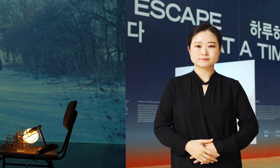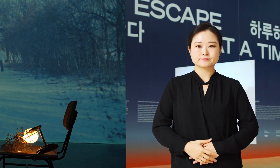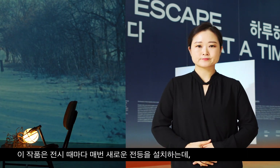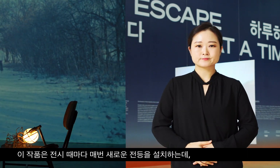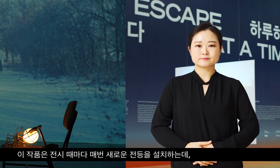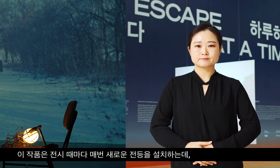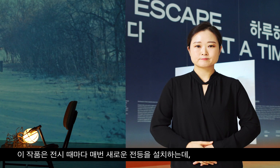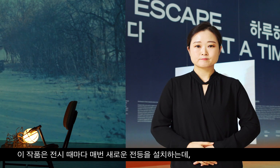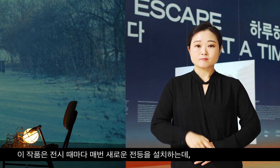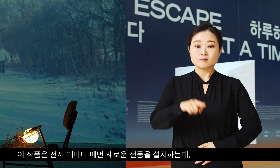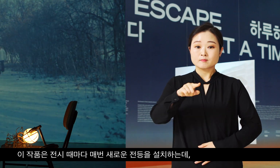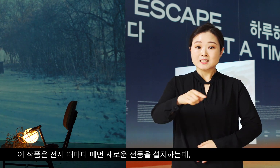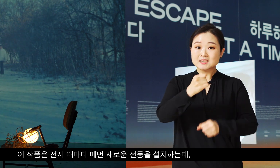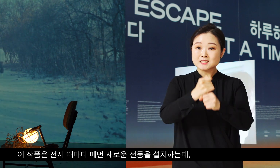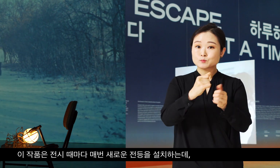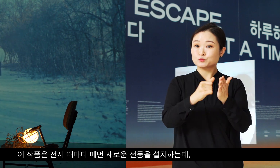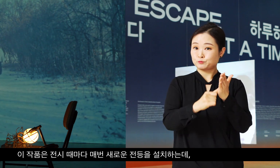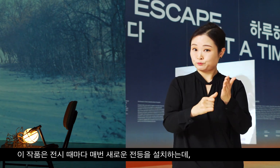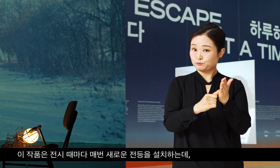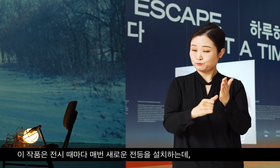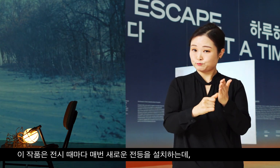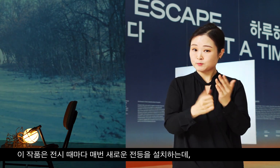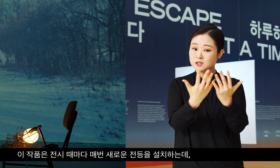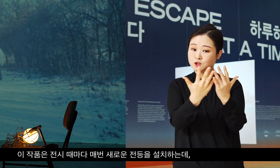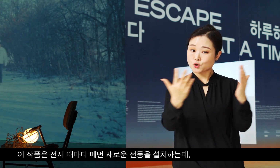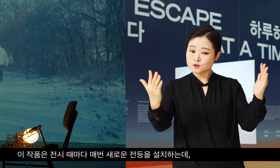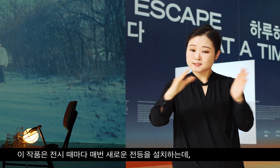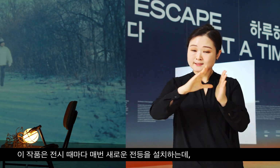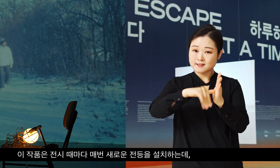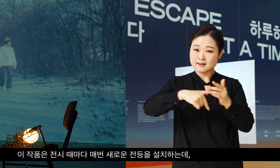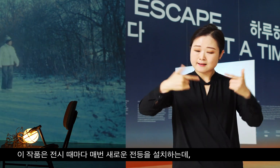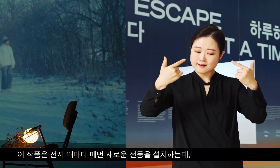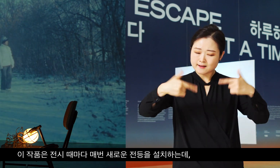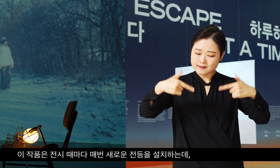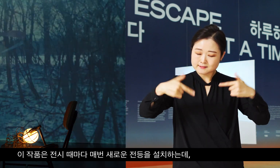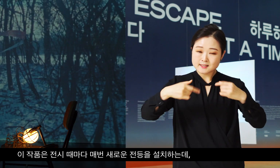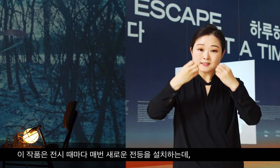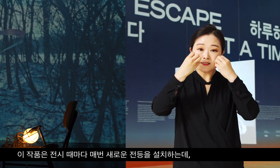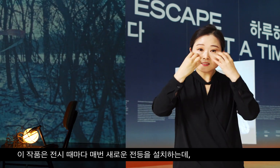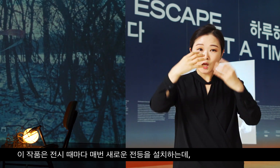이 작품은 전시 때마다 매번 새로운 전등을 설치하는데